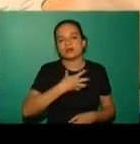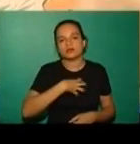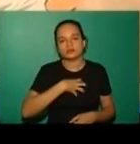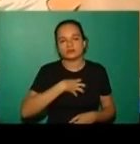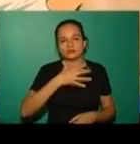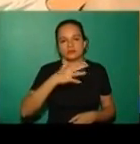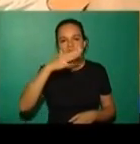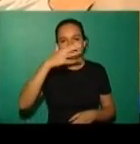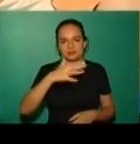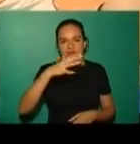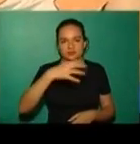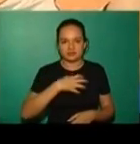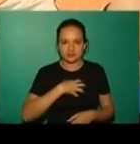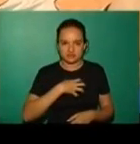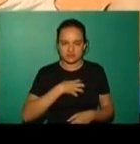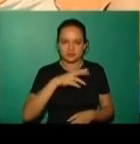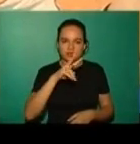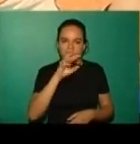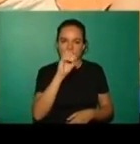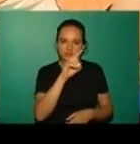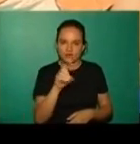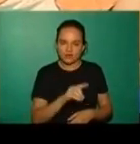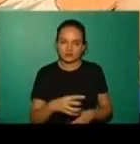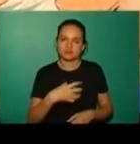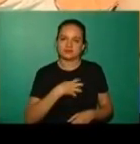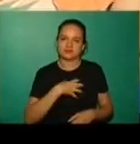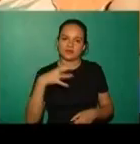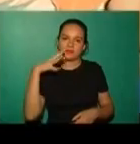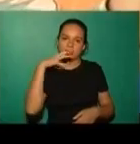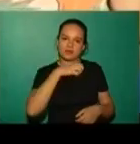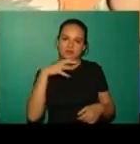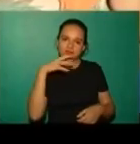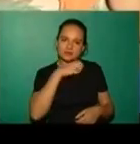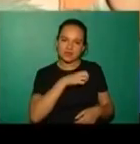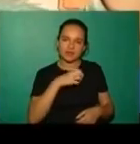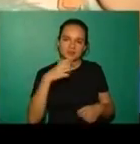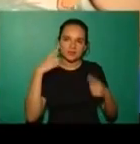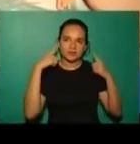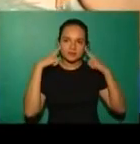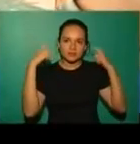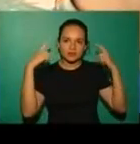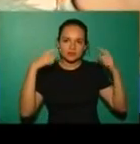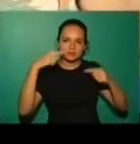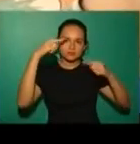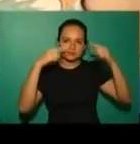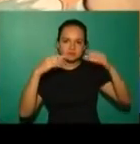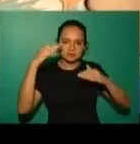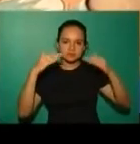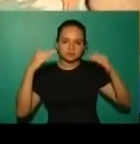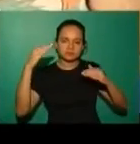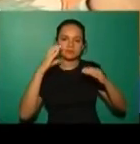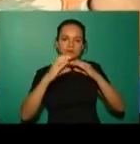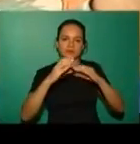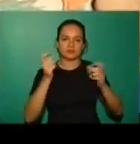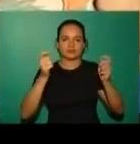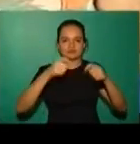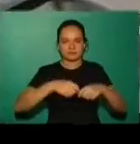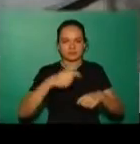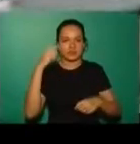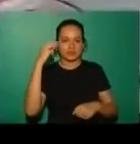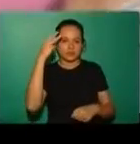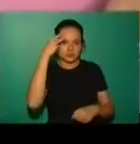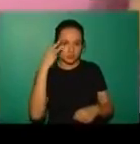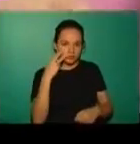sentido tátil, né, dos seus dedos, a vibração, ponto de articulação dos fonemas emitidos pelo seu